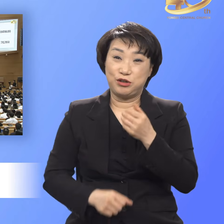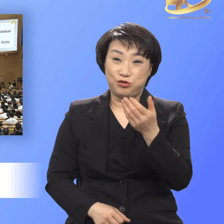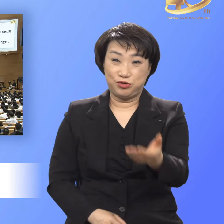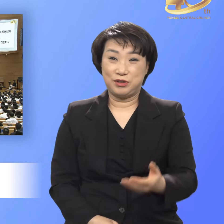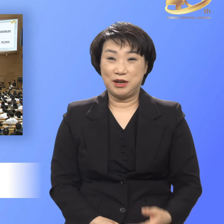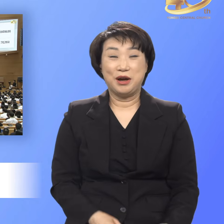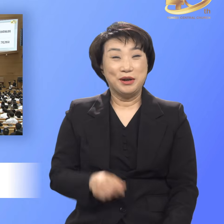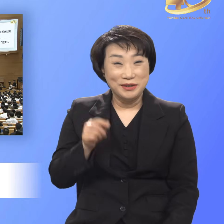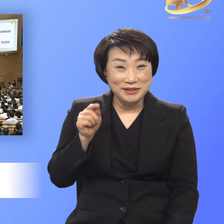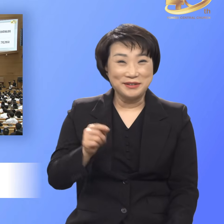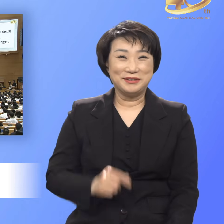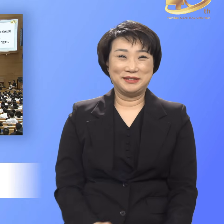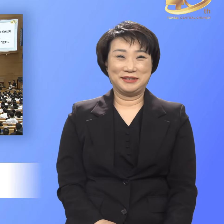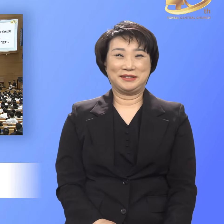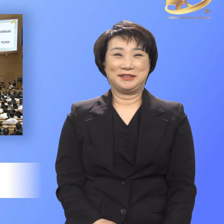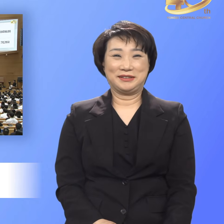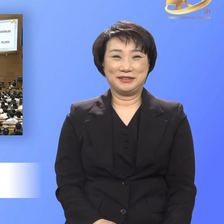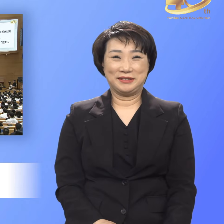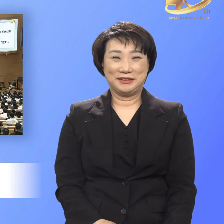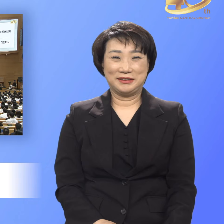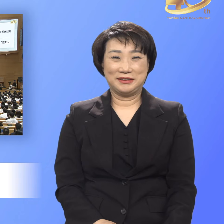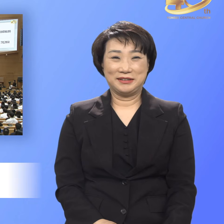하더라. 뭐야?